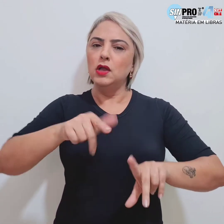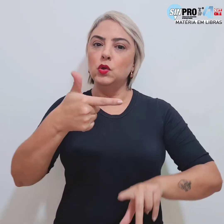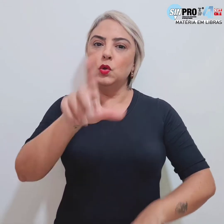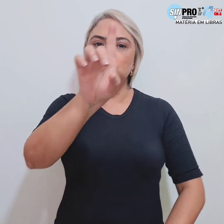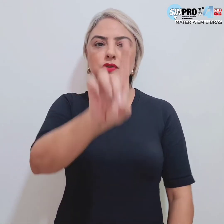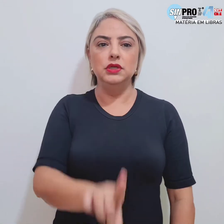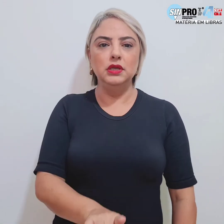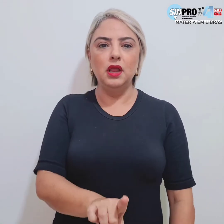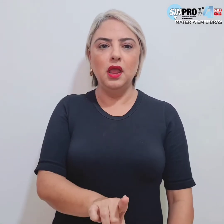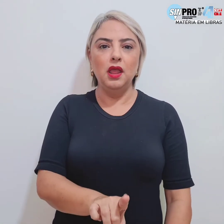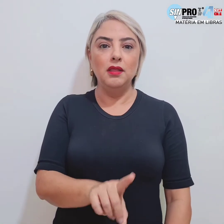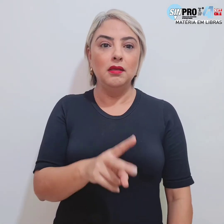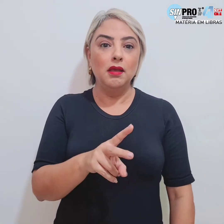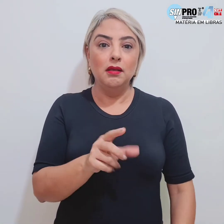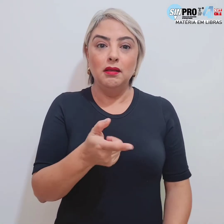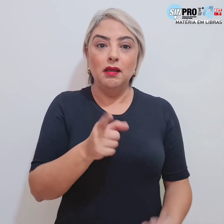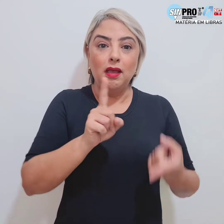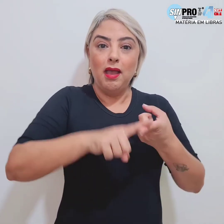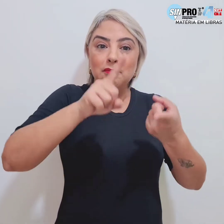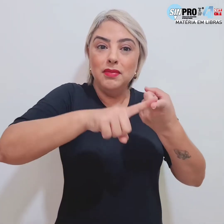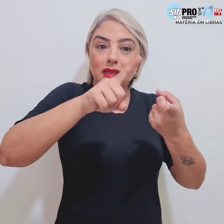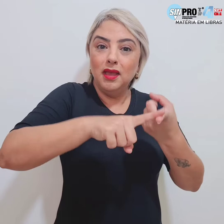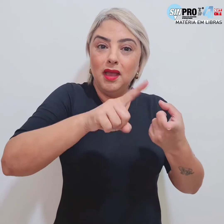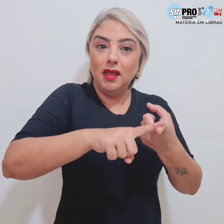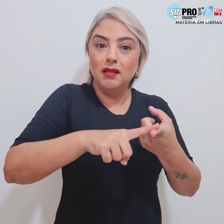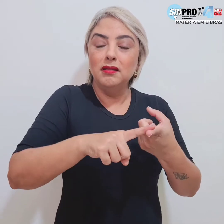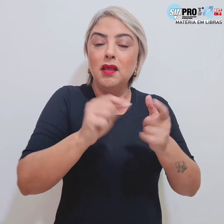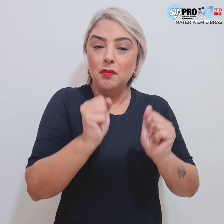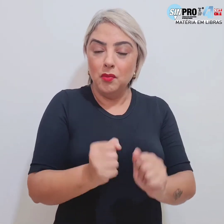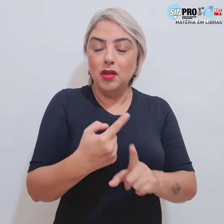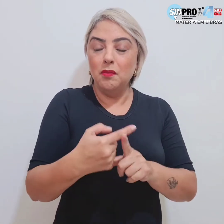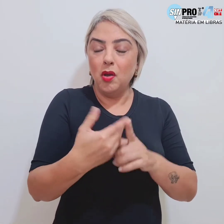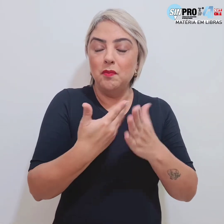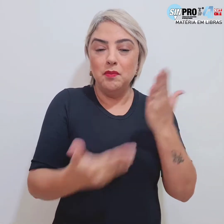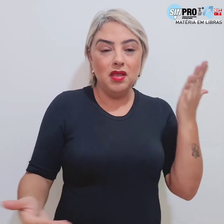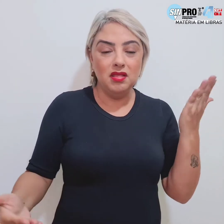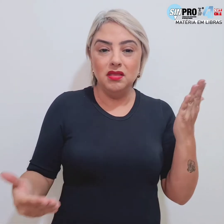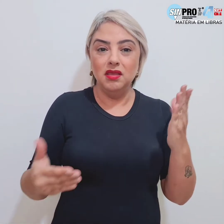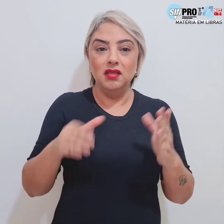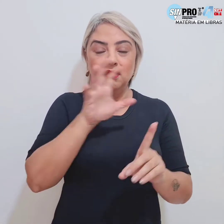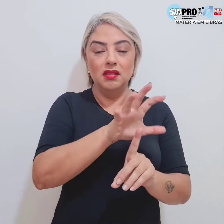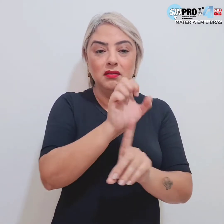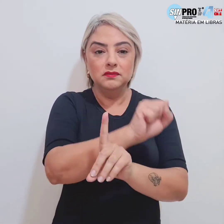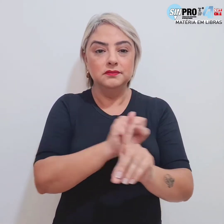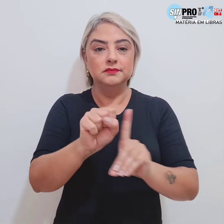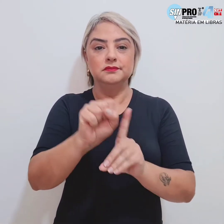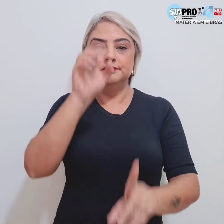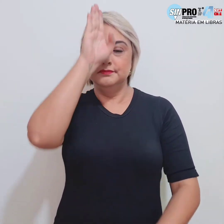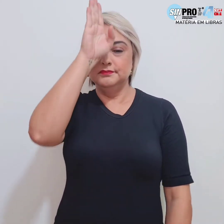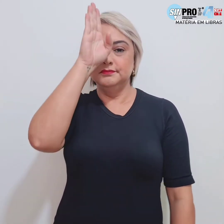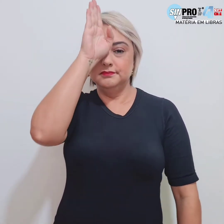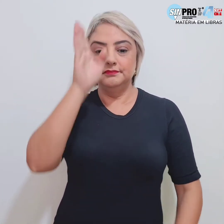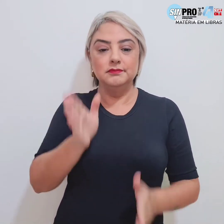ficam ameaçados, atingindo toda a sociedade, principalmente a parte mais